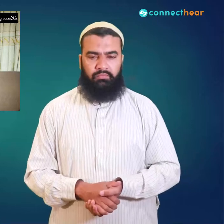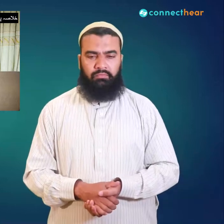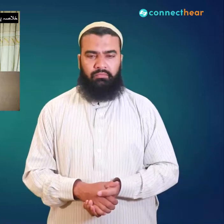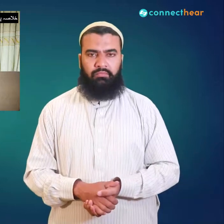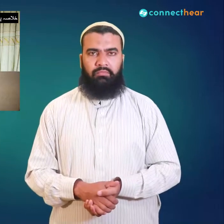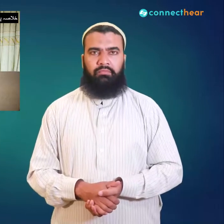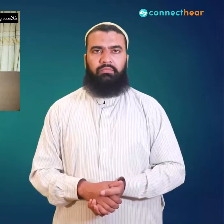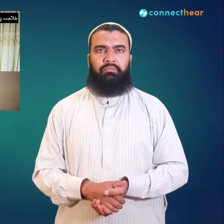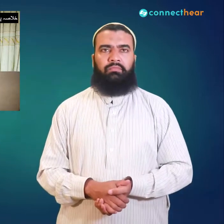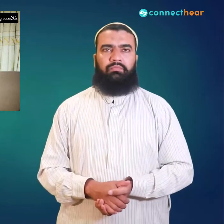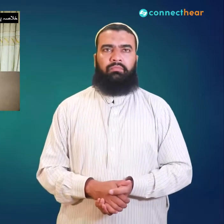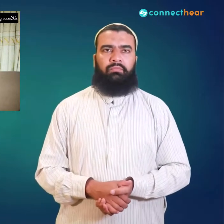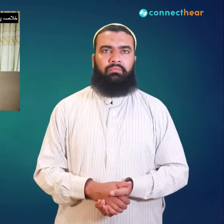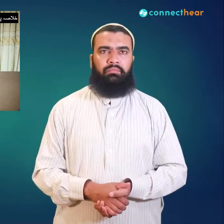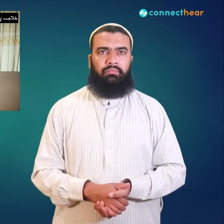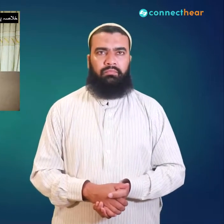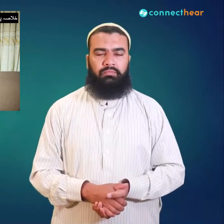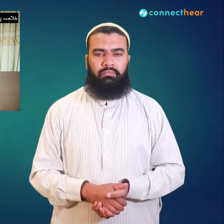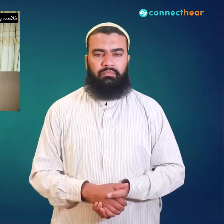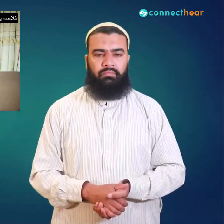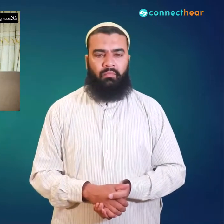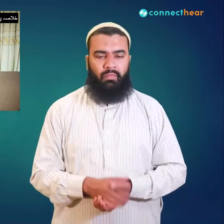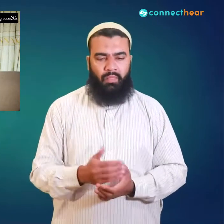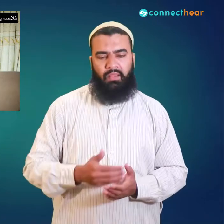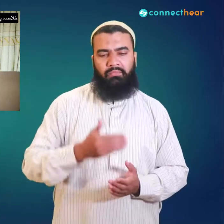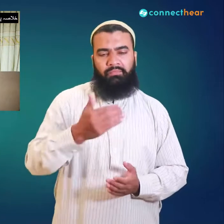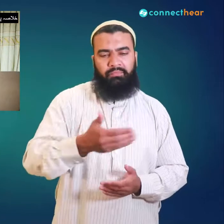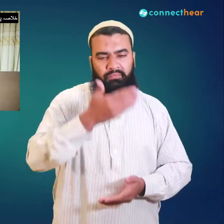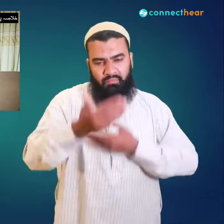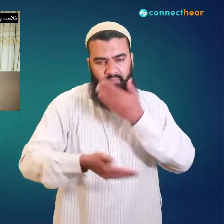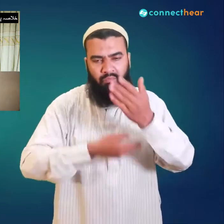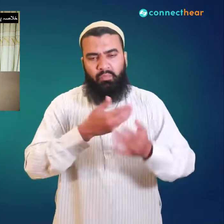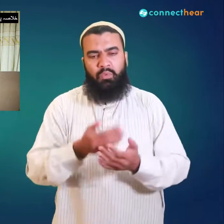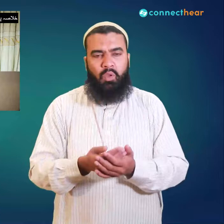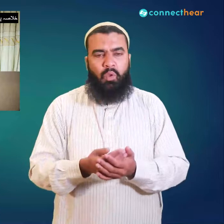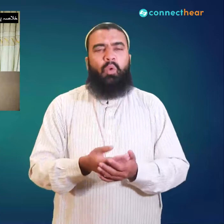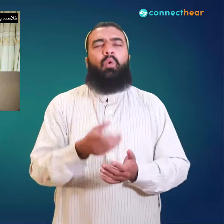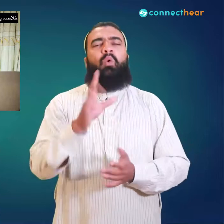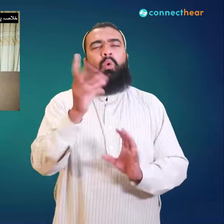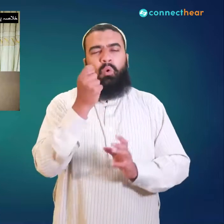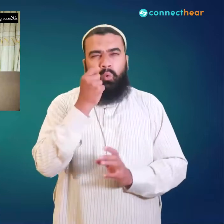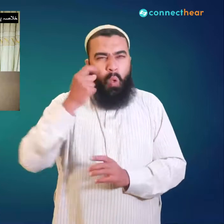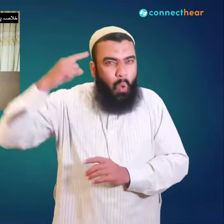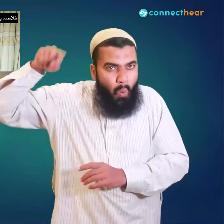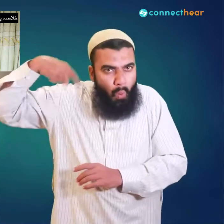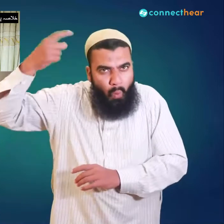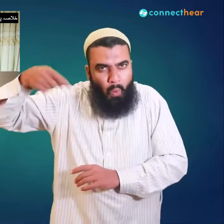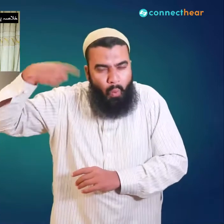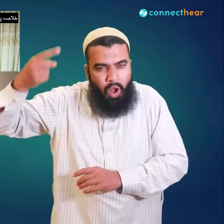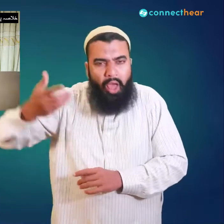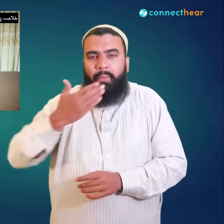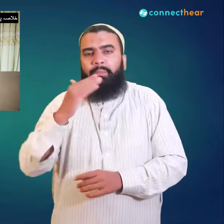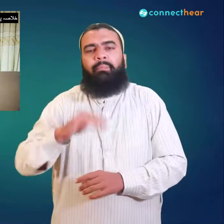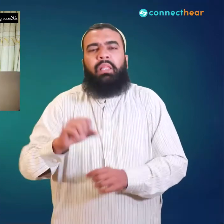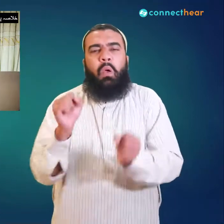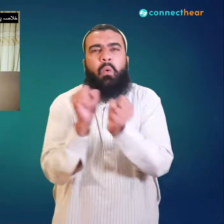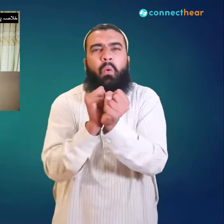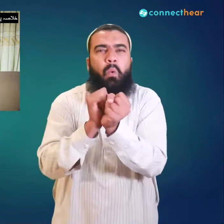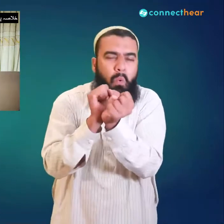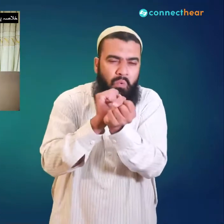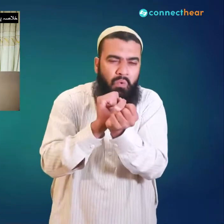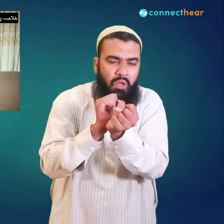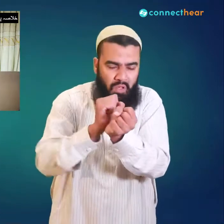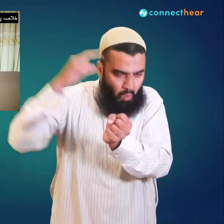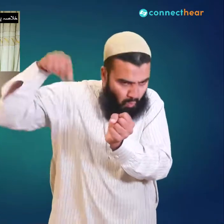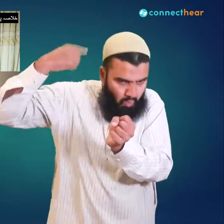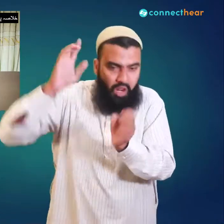نمبر 5، وفر رقاب، غلام آزاد کرنا۔ یہ تو اس زمانے میں جب غلامی کی صورت تھی تو غلام کو آزاد